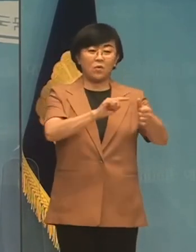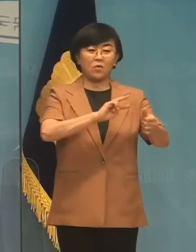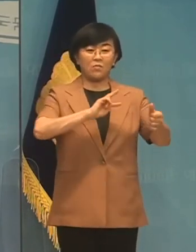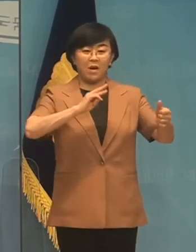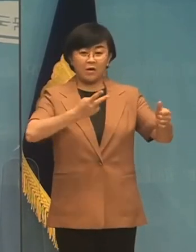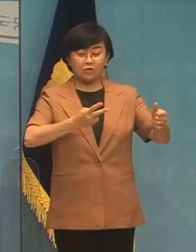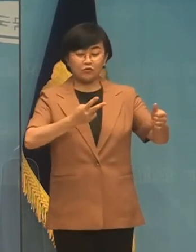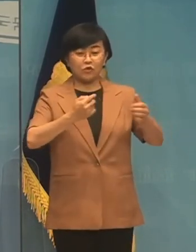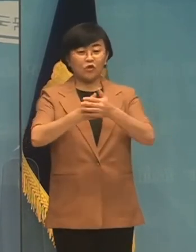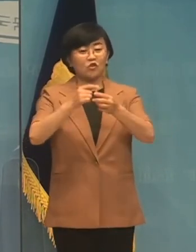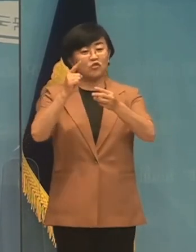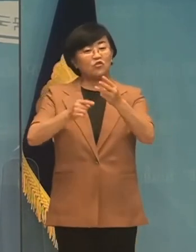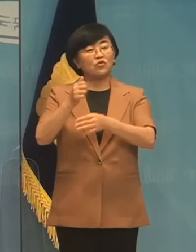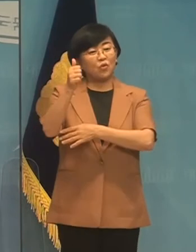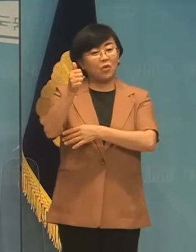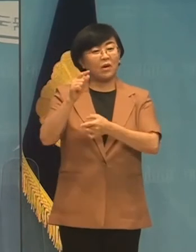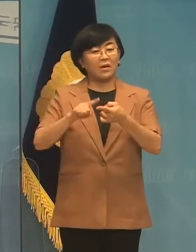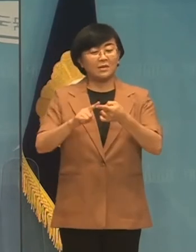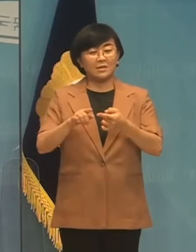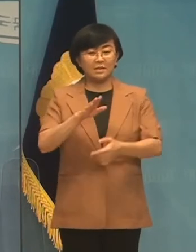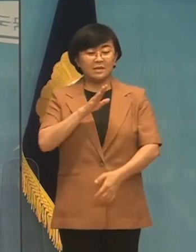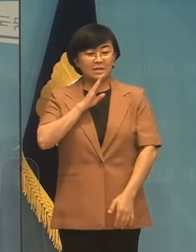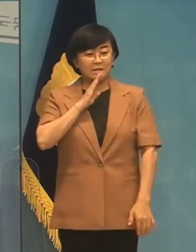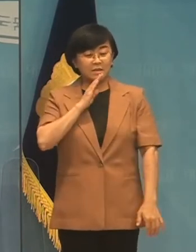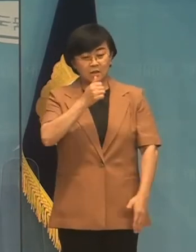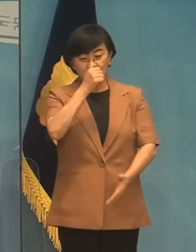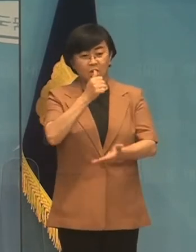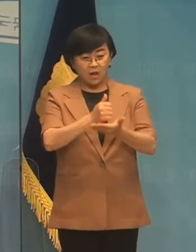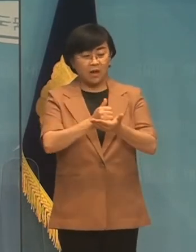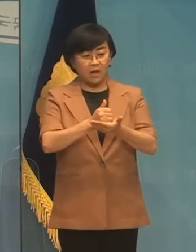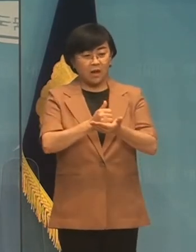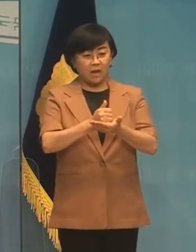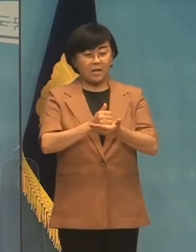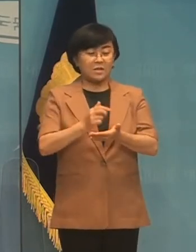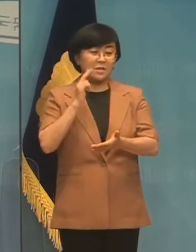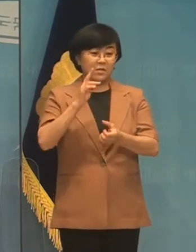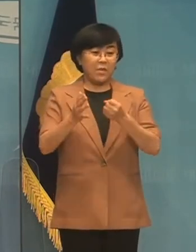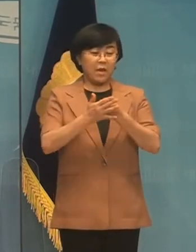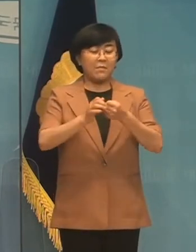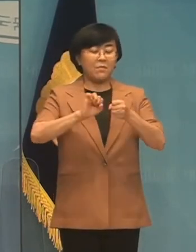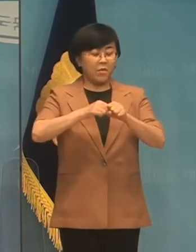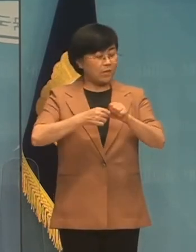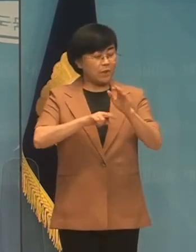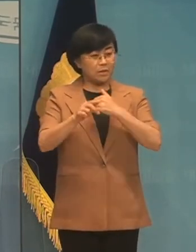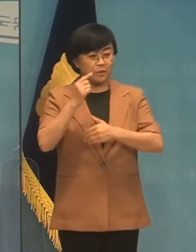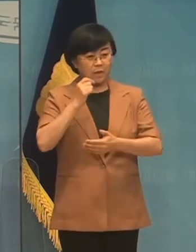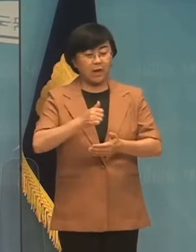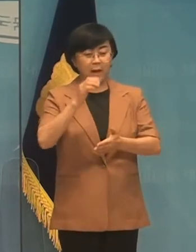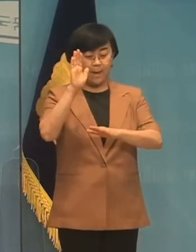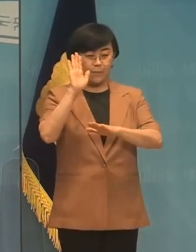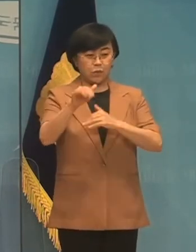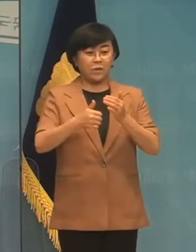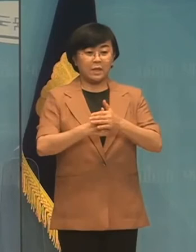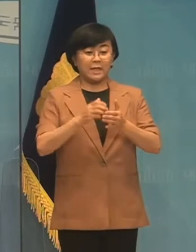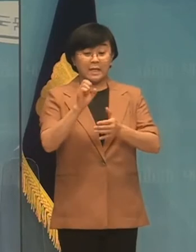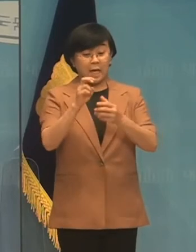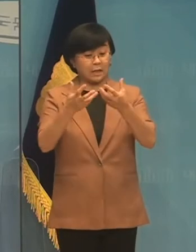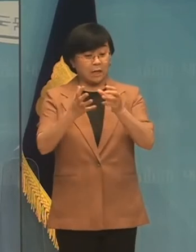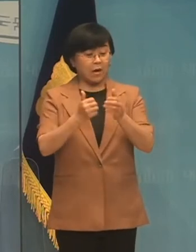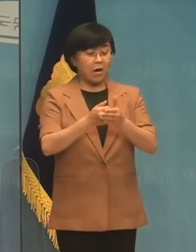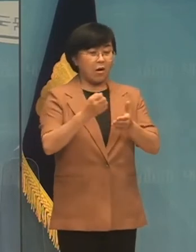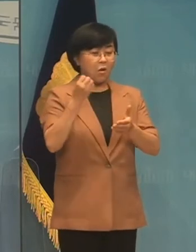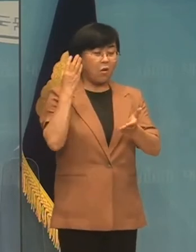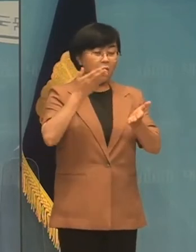둔갑시킨 윤석열의 죄상은 너무도 무겁습니다. 처벌을 피하기 어려울 것입니다. 마지막으로 야당과